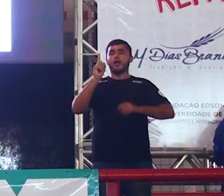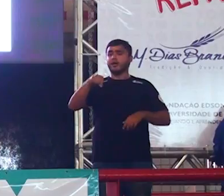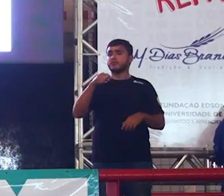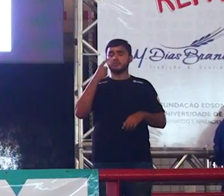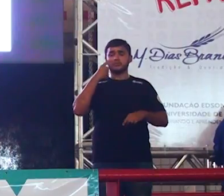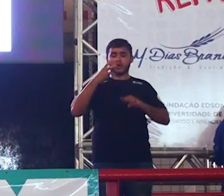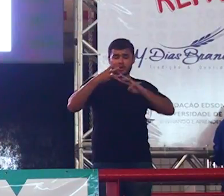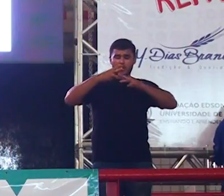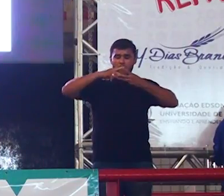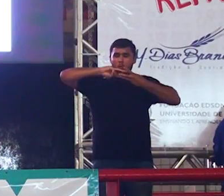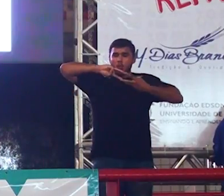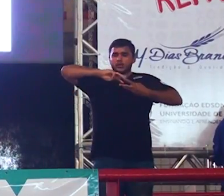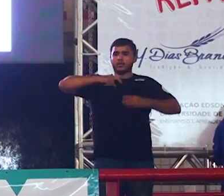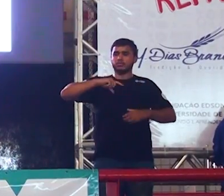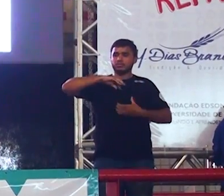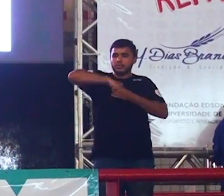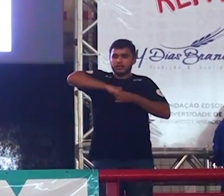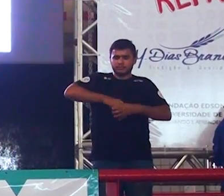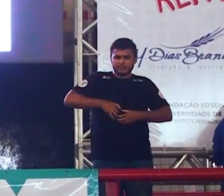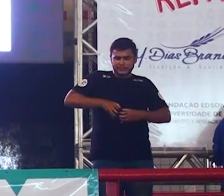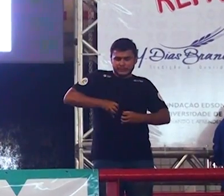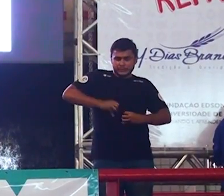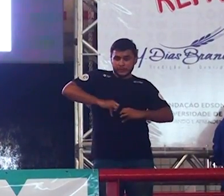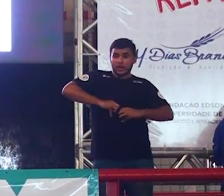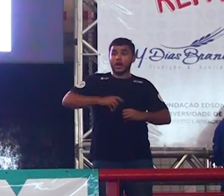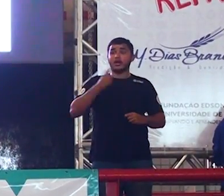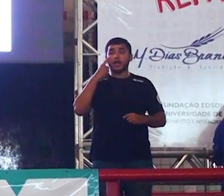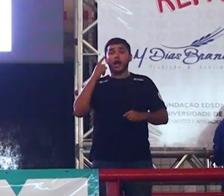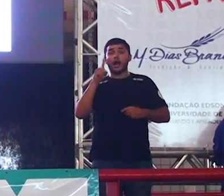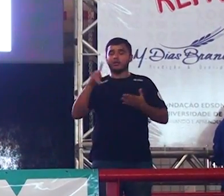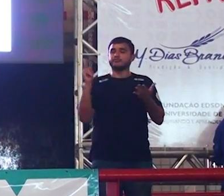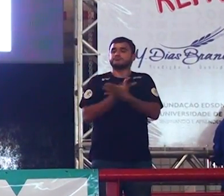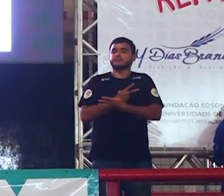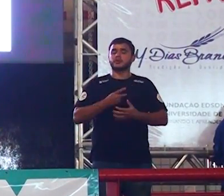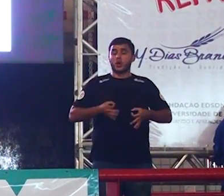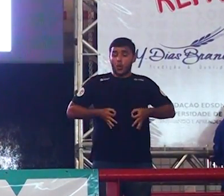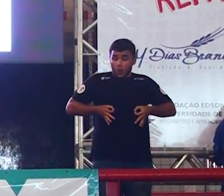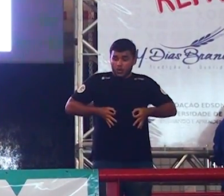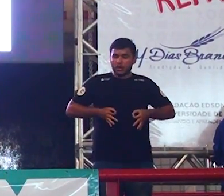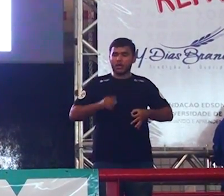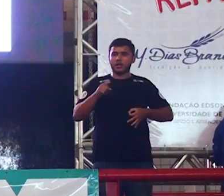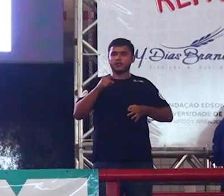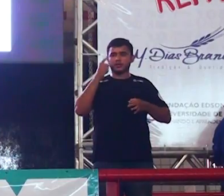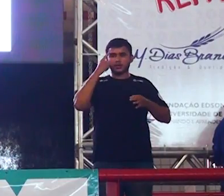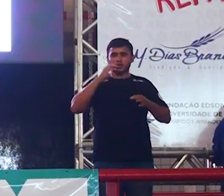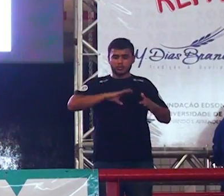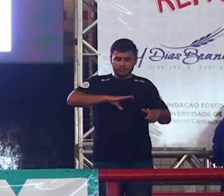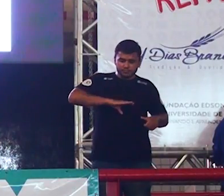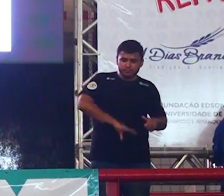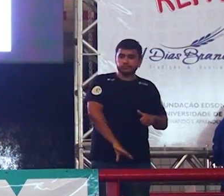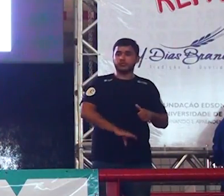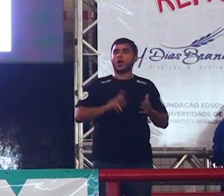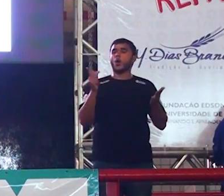nada menos do que uma contração intensa do útero, certo? Para quê? Para promover a